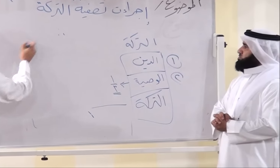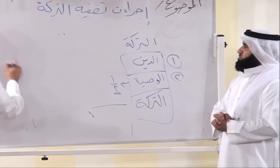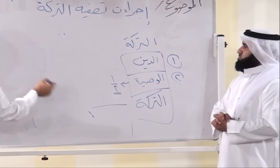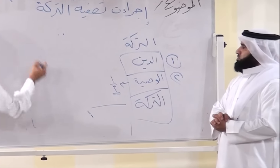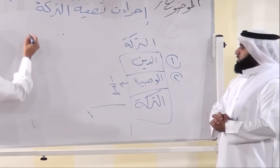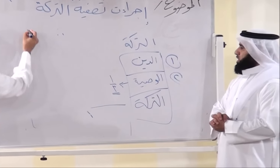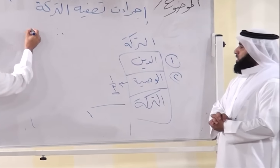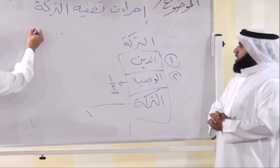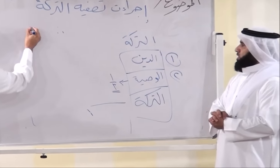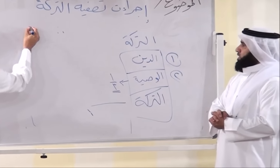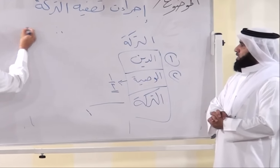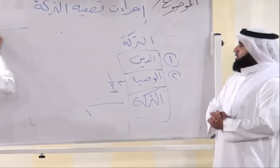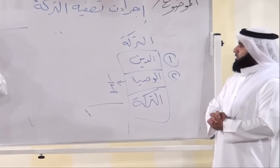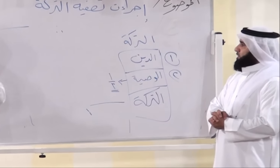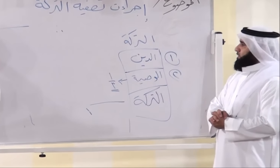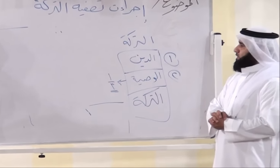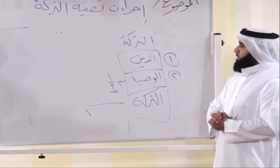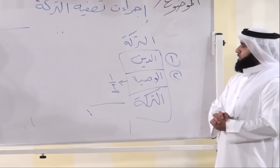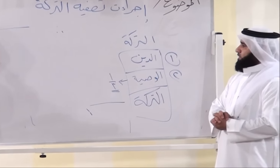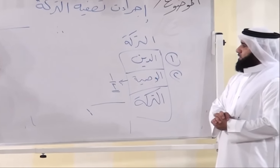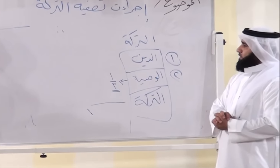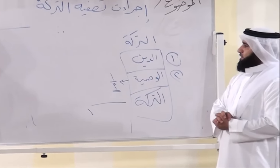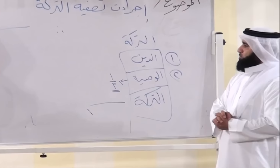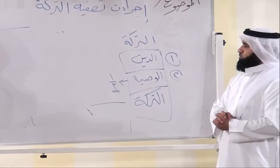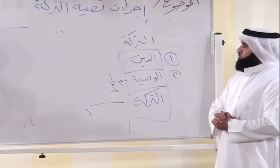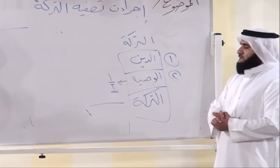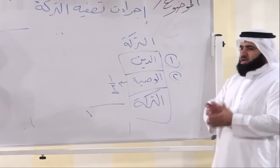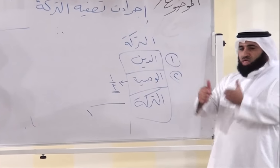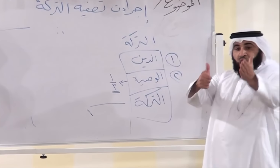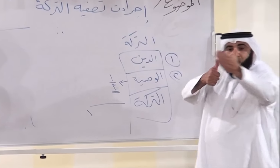الان هذا متبقنا التركة. عندنا الان لها طريقتين، الحل الودي